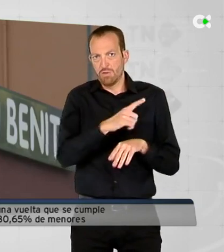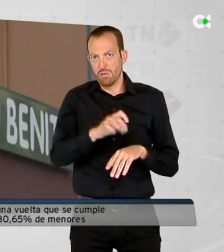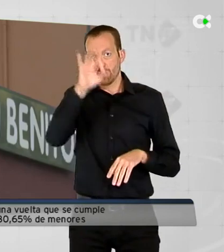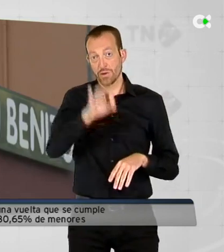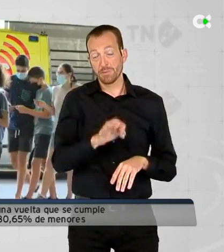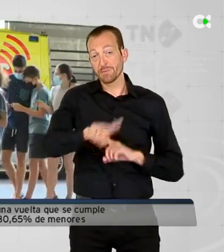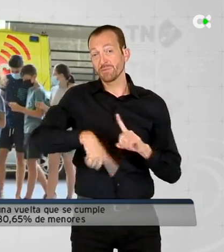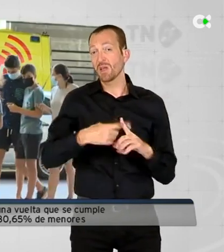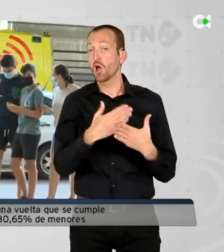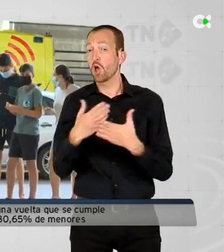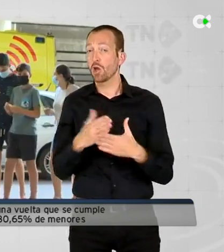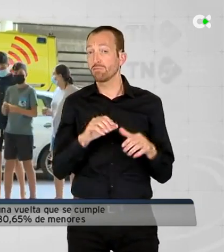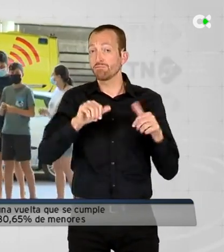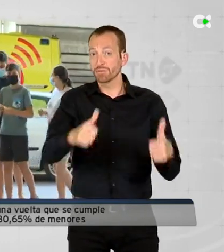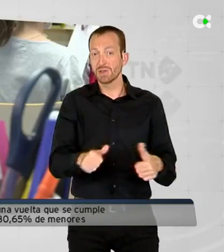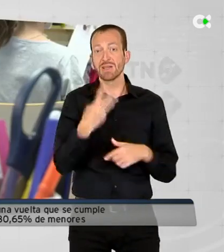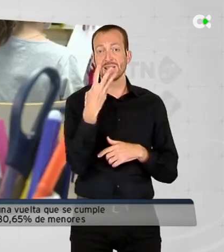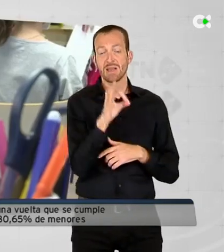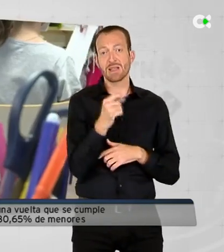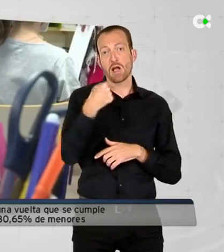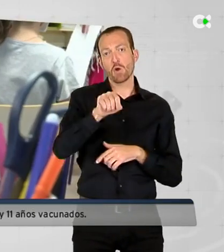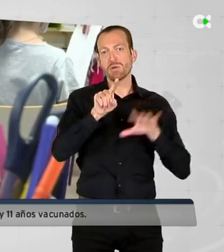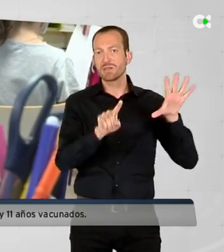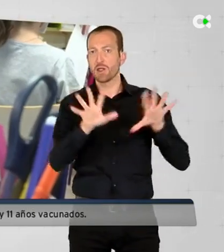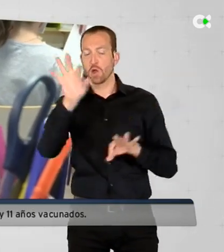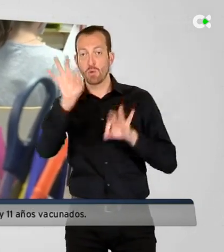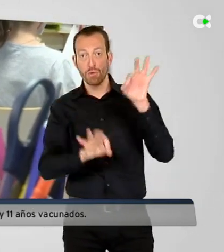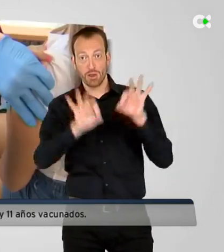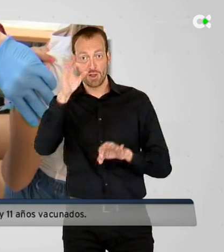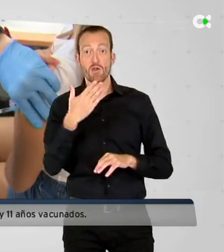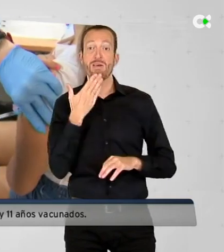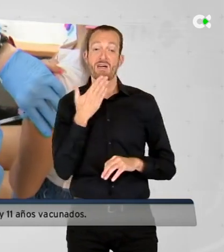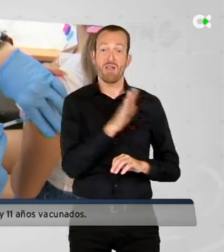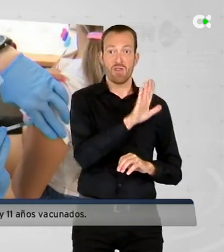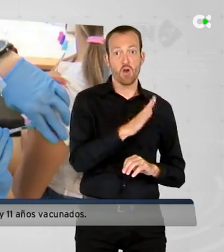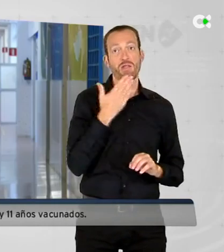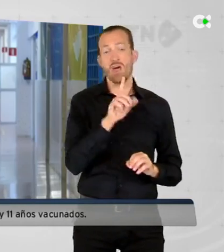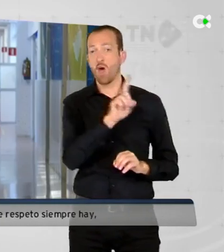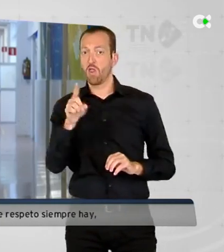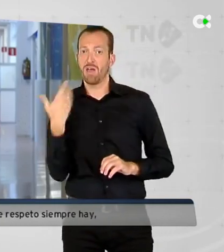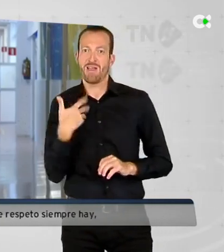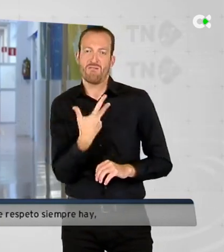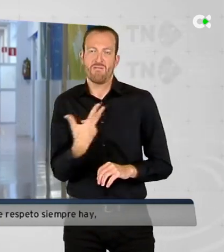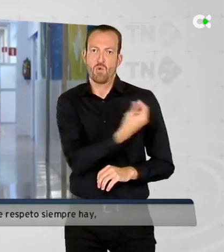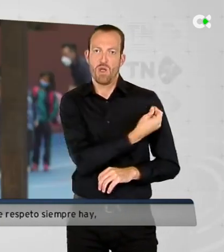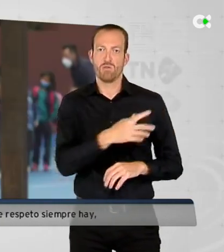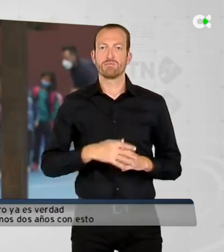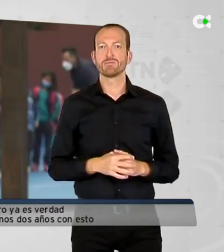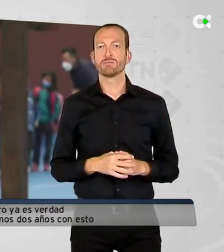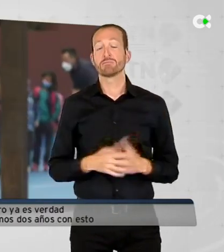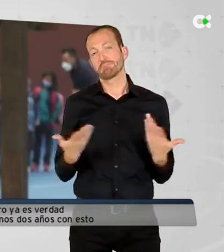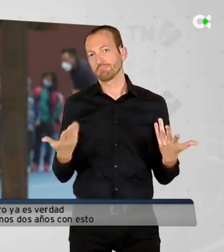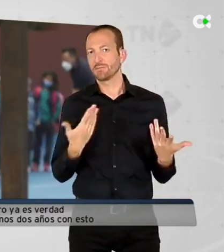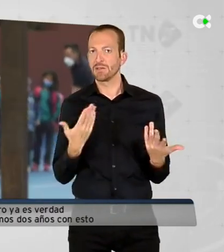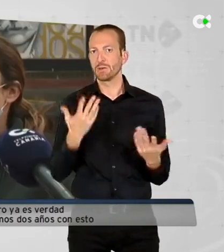es una vuelta que se cumple con un 30,65% de menores entre 5 y 11 años vacunados. Un poco de respeto siempre hay, pero es verdad